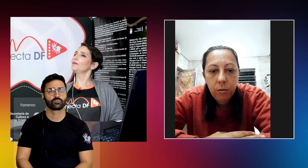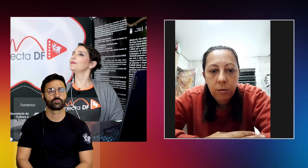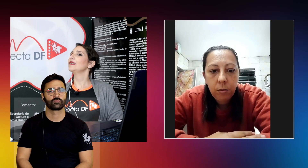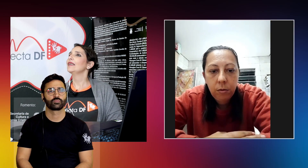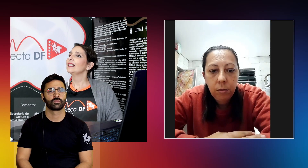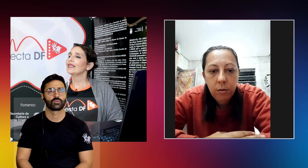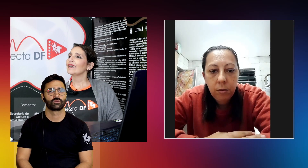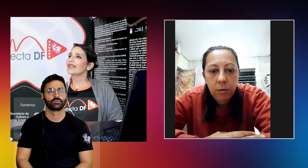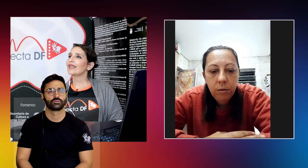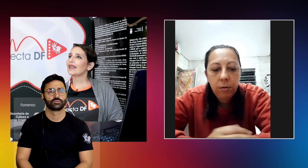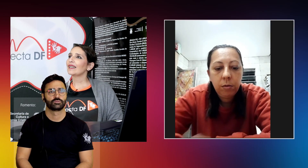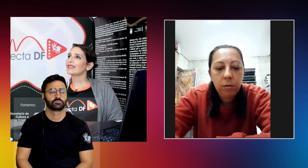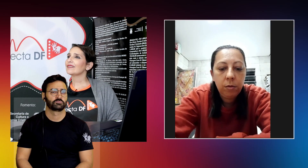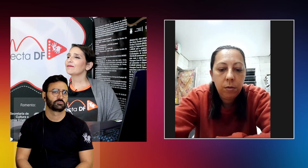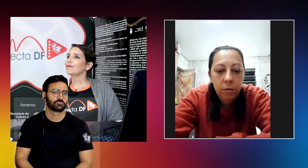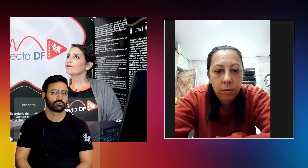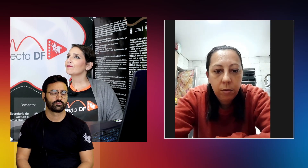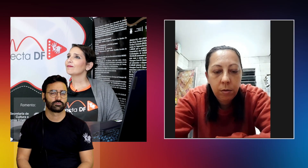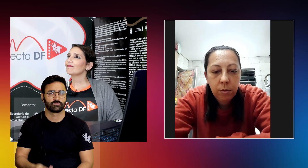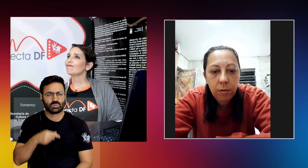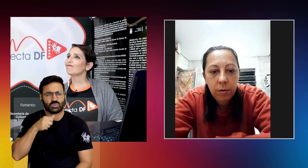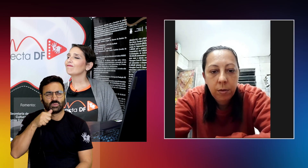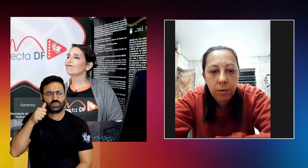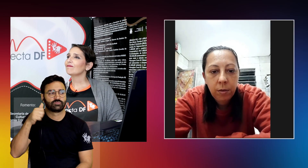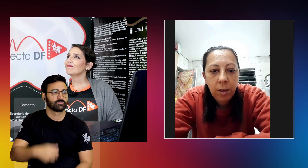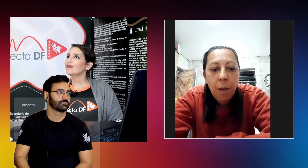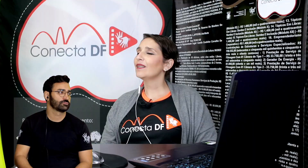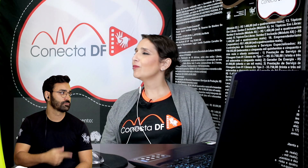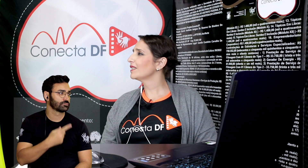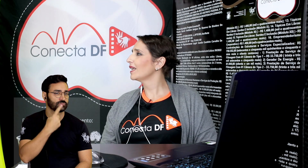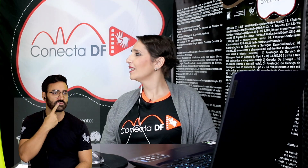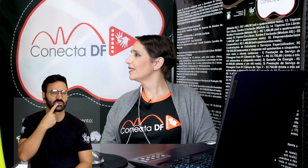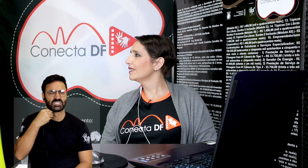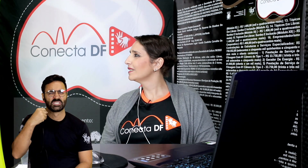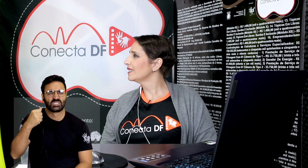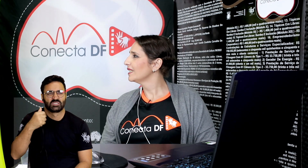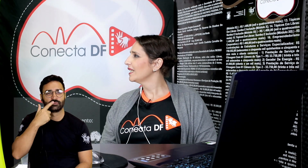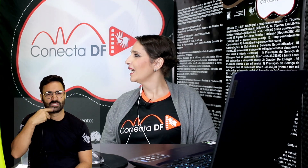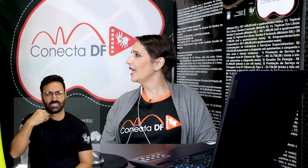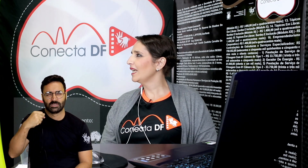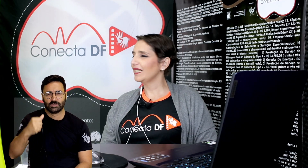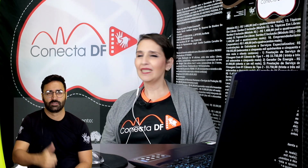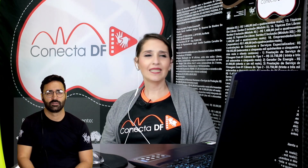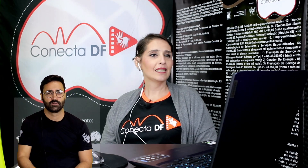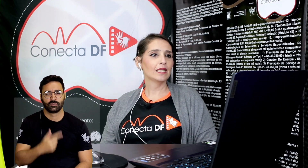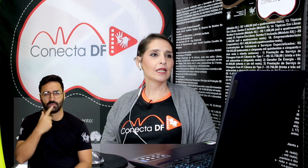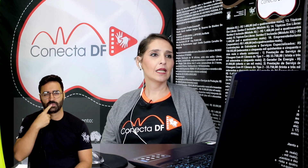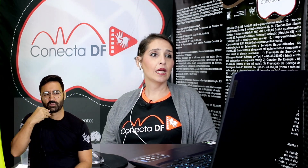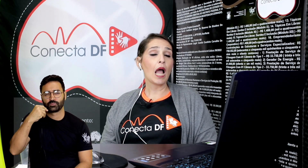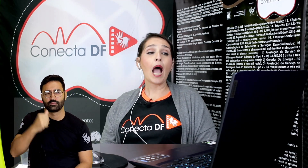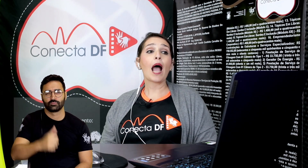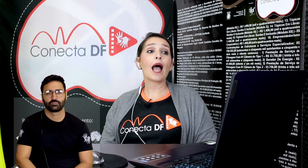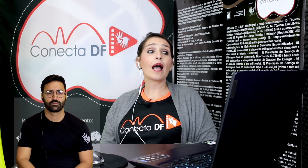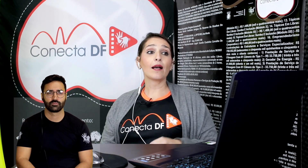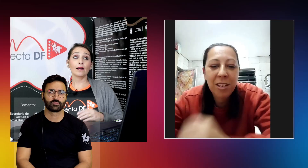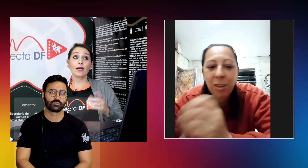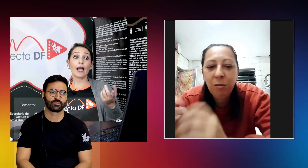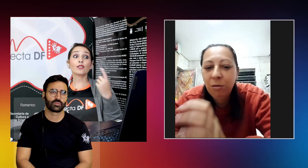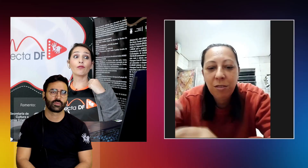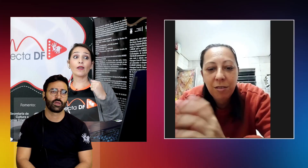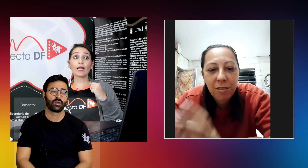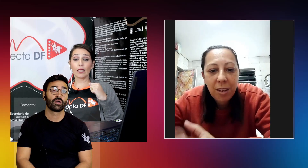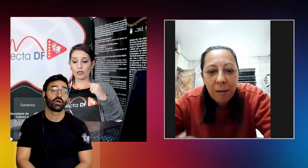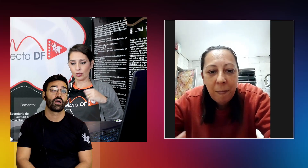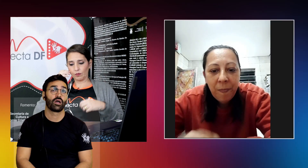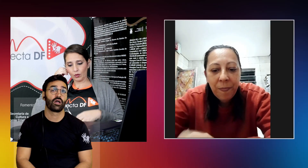Amargo. Cara, Porque igual eu amo chocolate amargo. Aí eu queria falar isso, mas eu não...